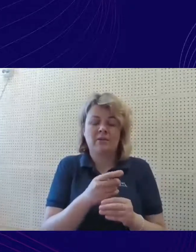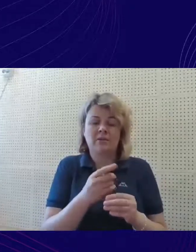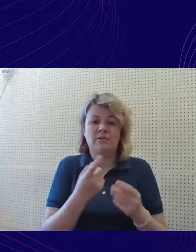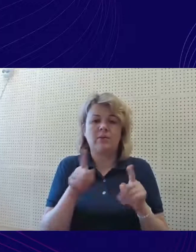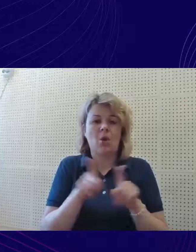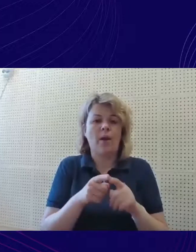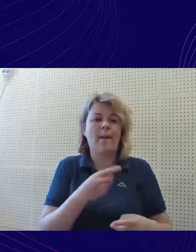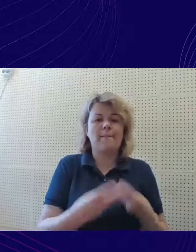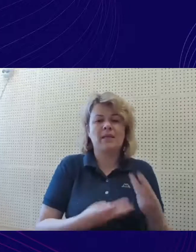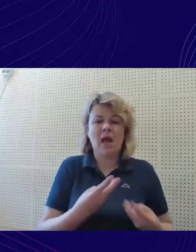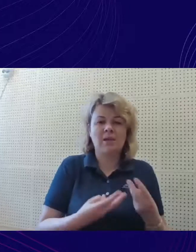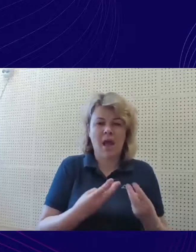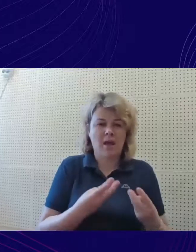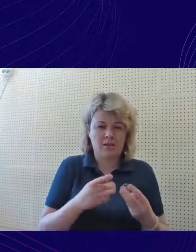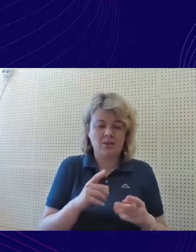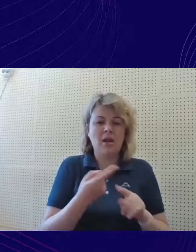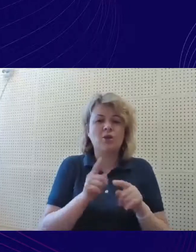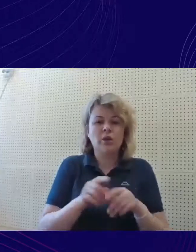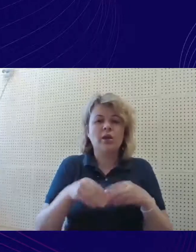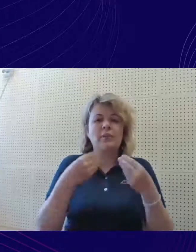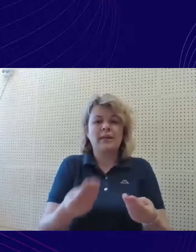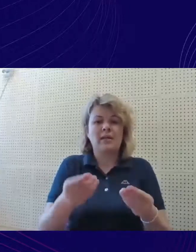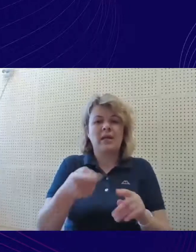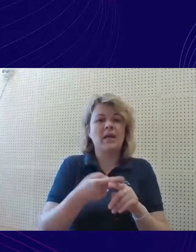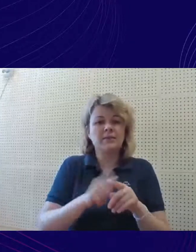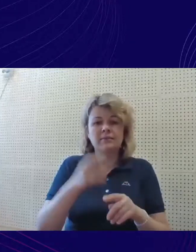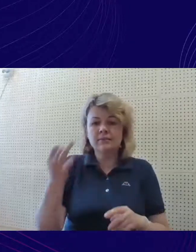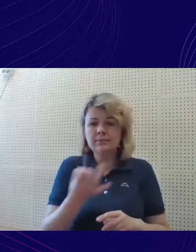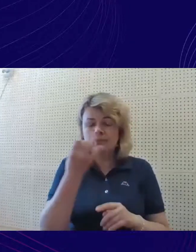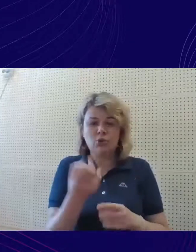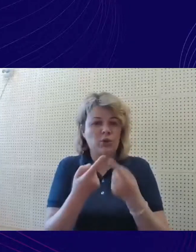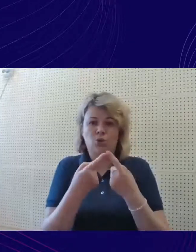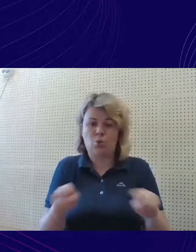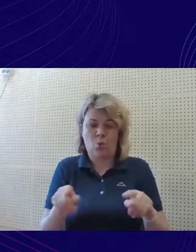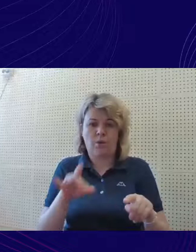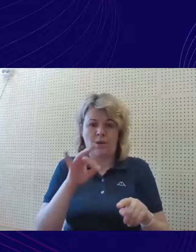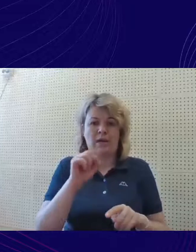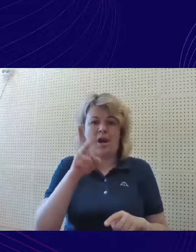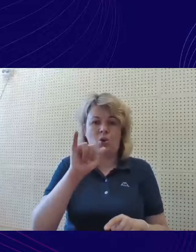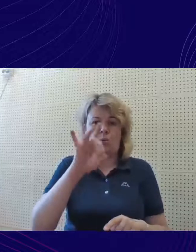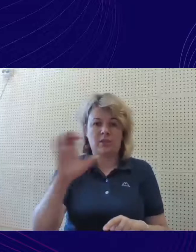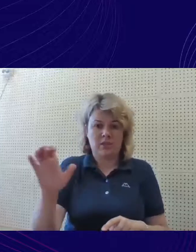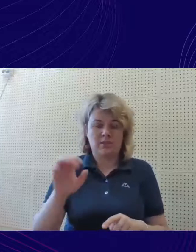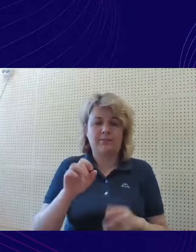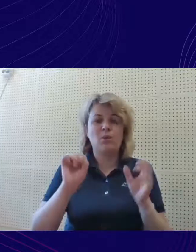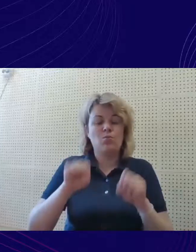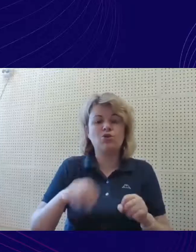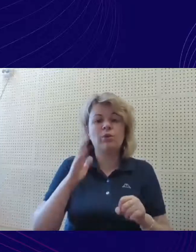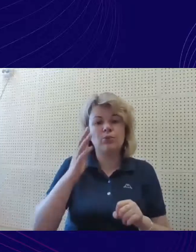компонент, который придаст этой истории другой ракурс, и можно будет смотреть.